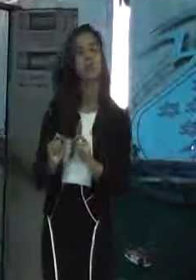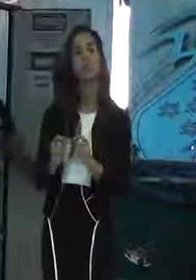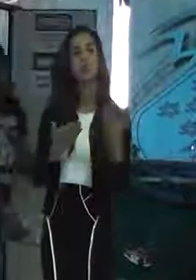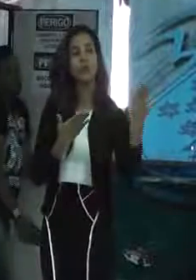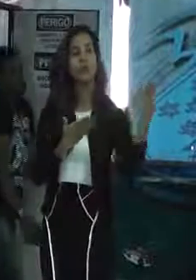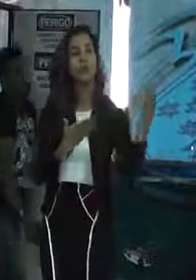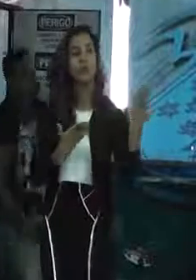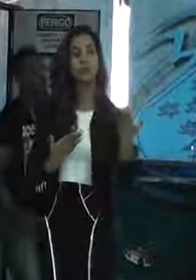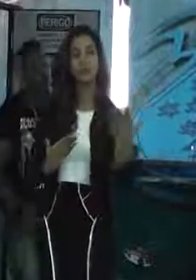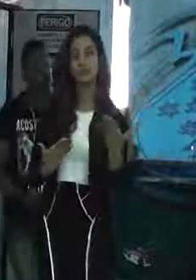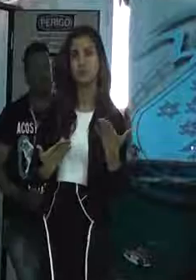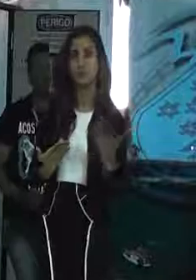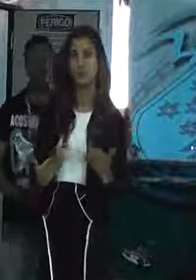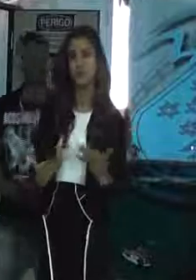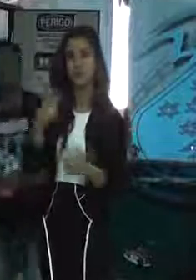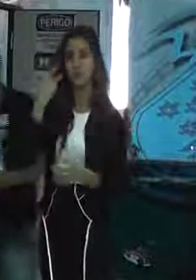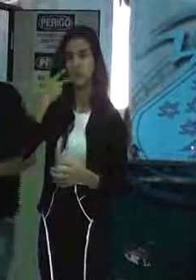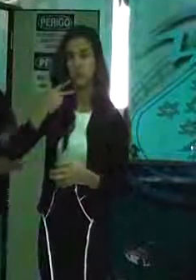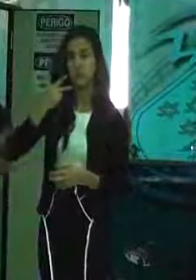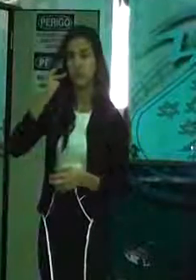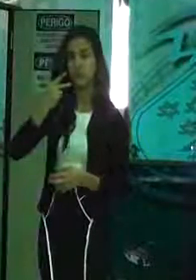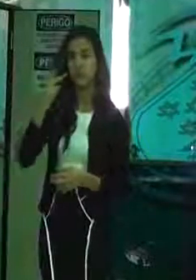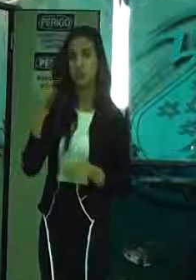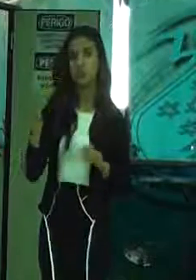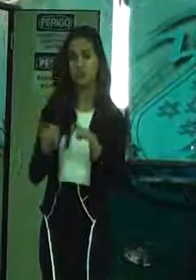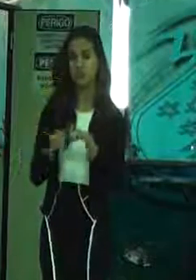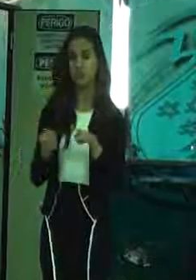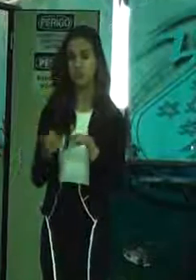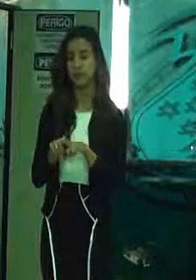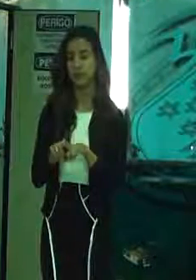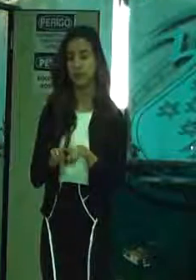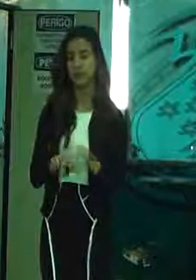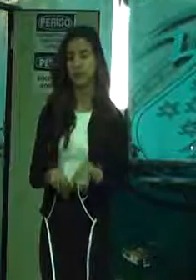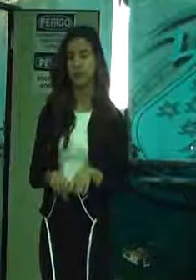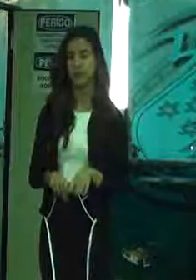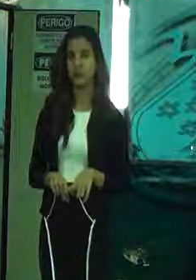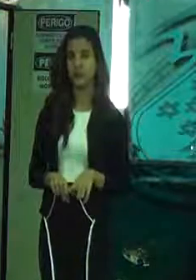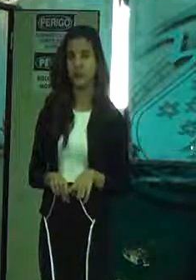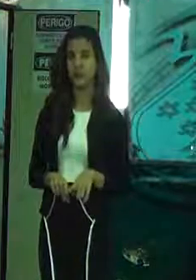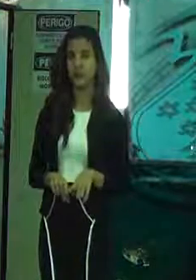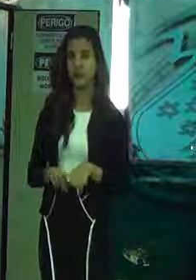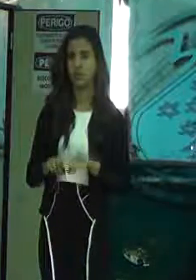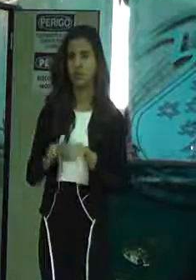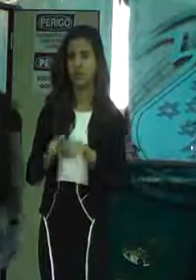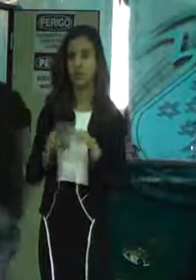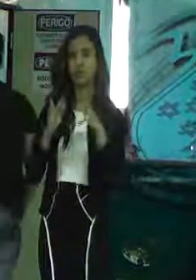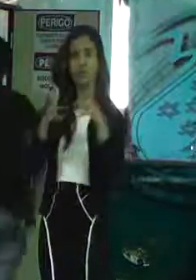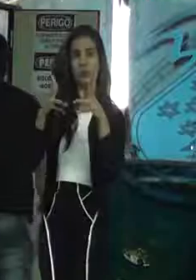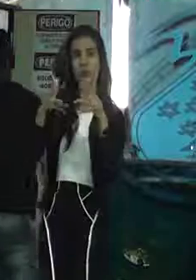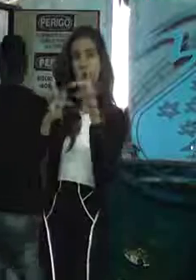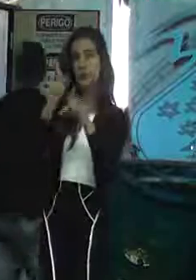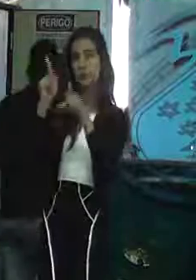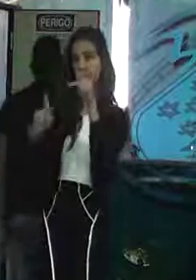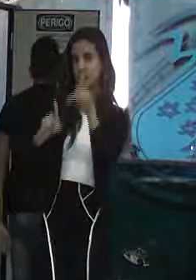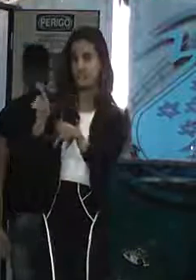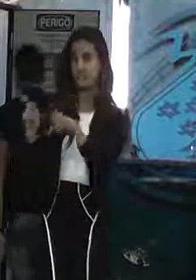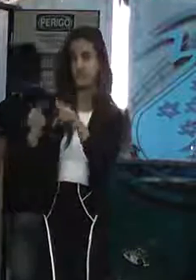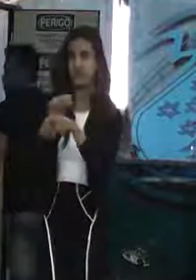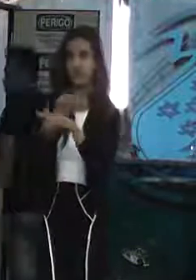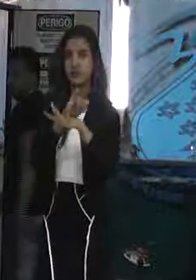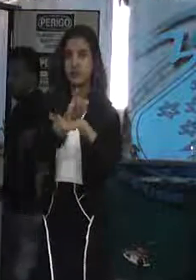convidando não só aos vereadores, mas também à sociedade leense para